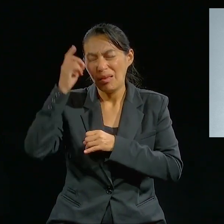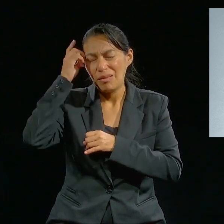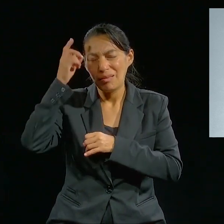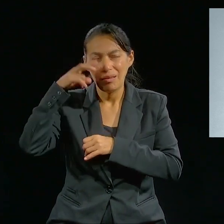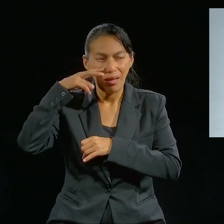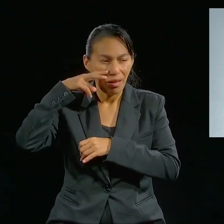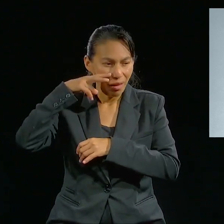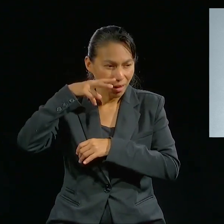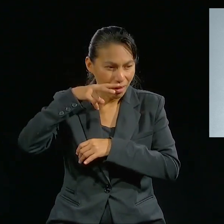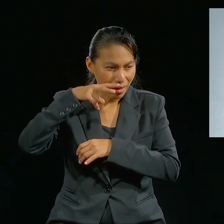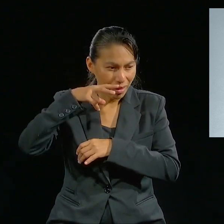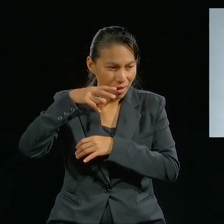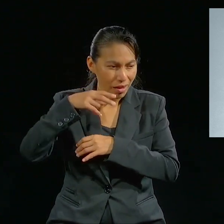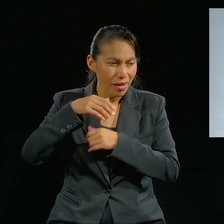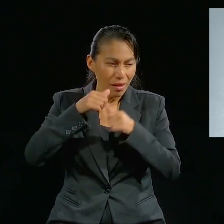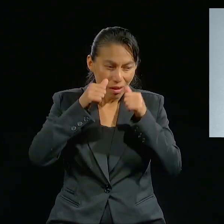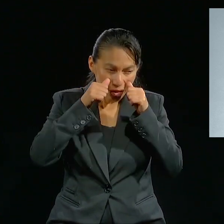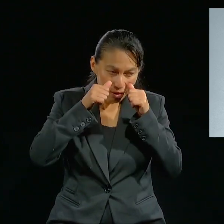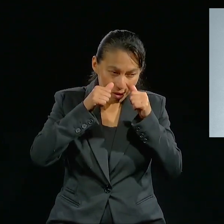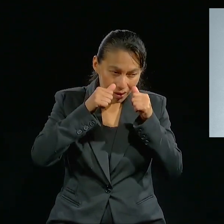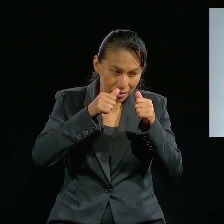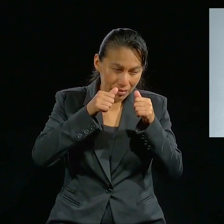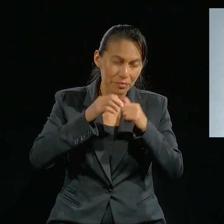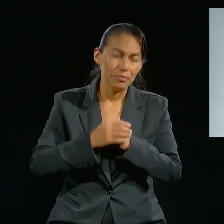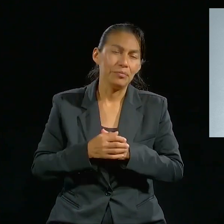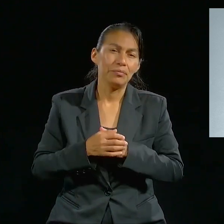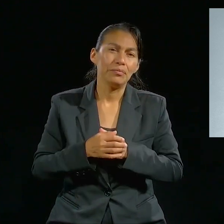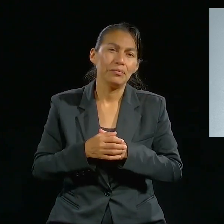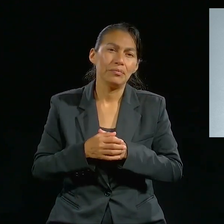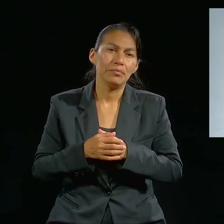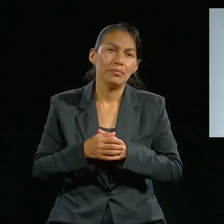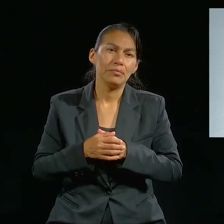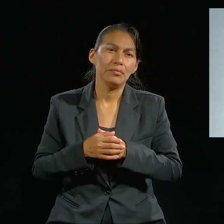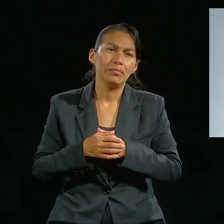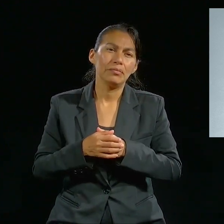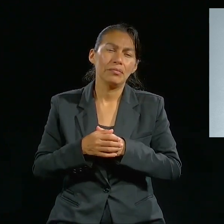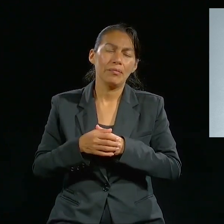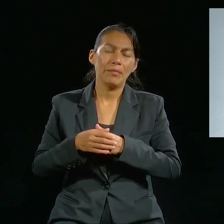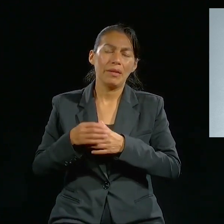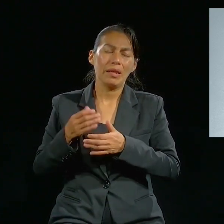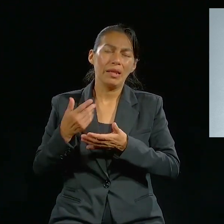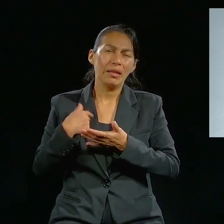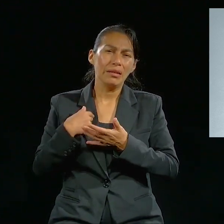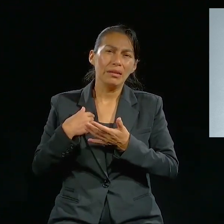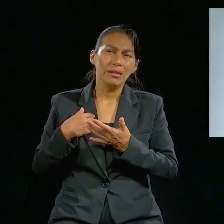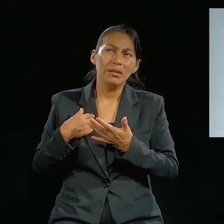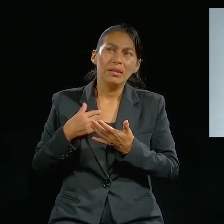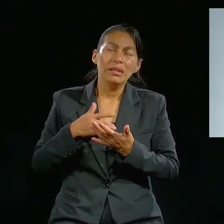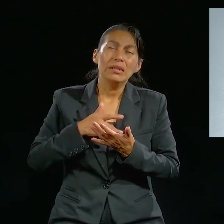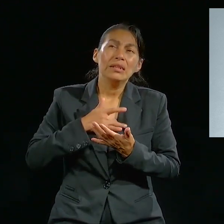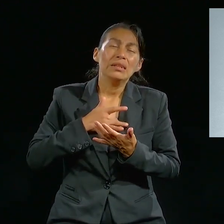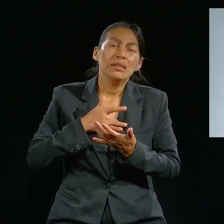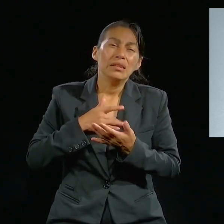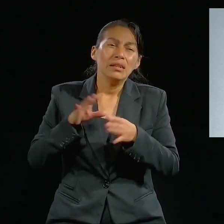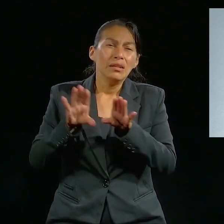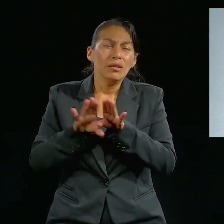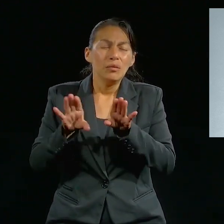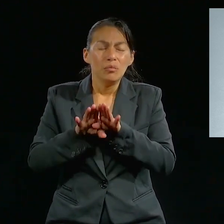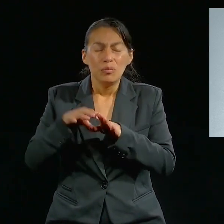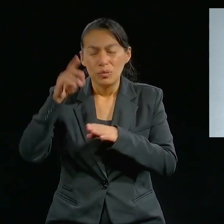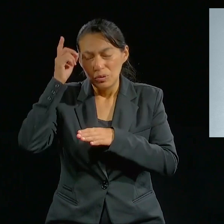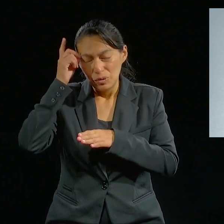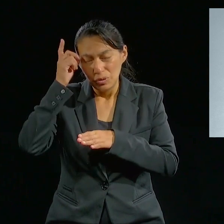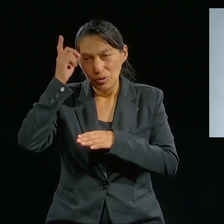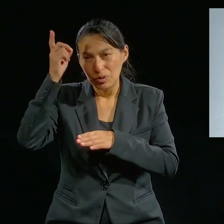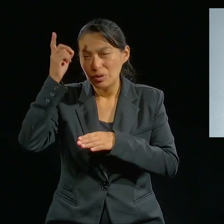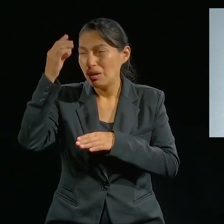oración porque algo que me ha impactado mucho y como les decía al inicio es la forma